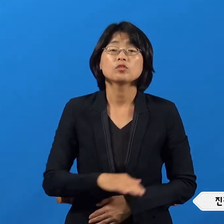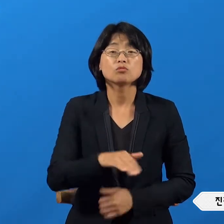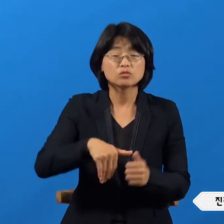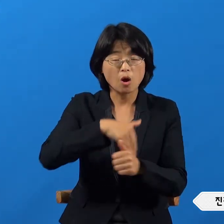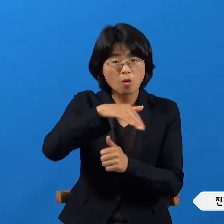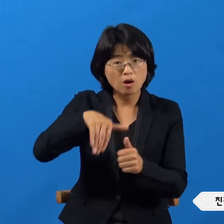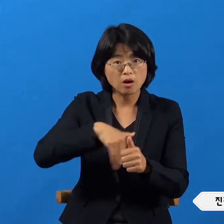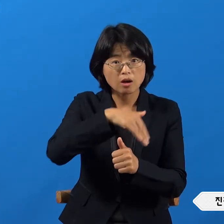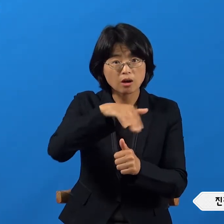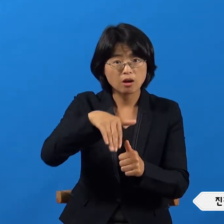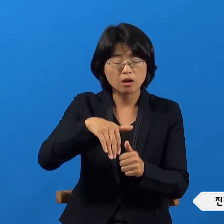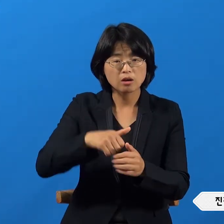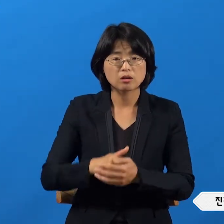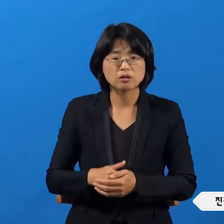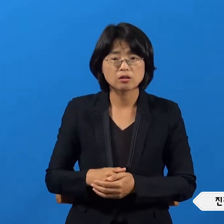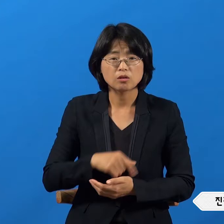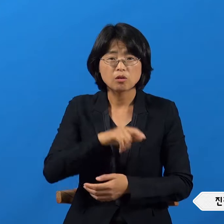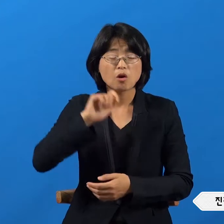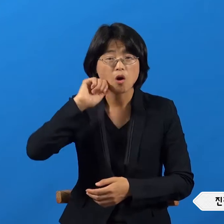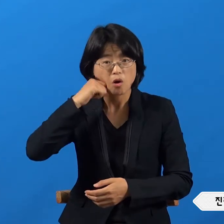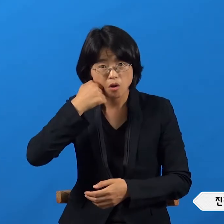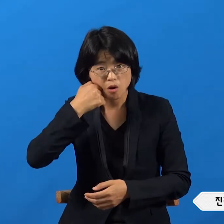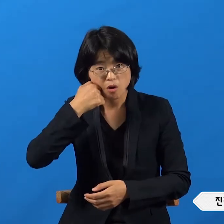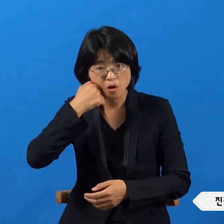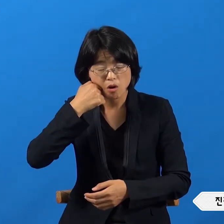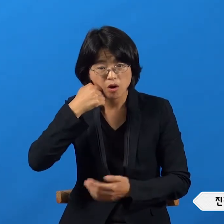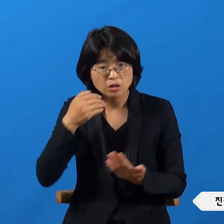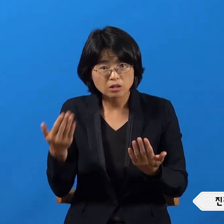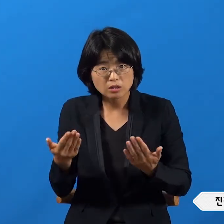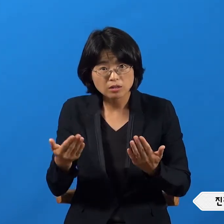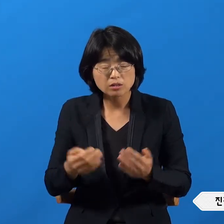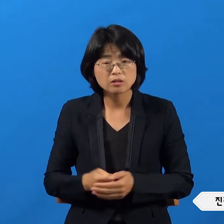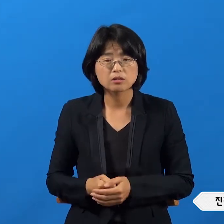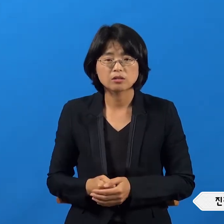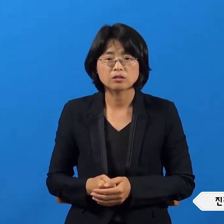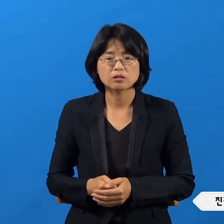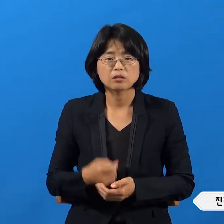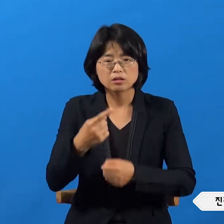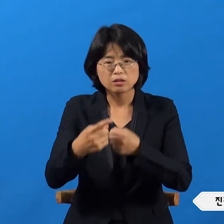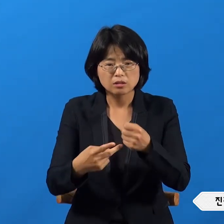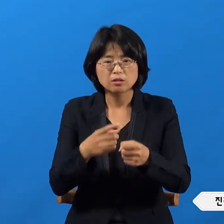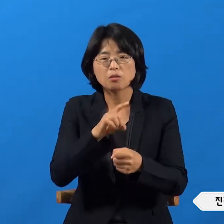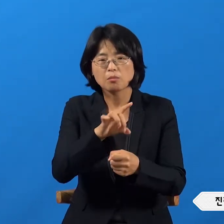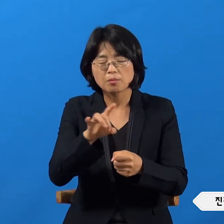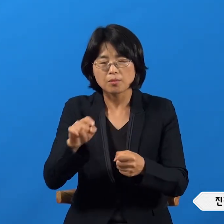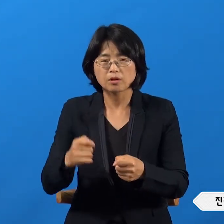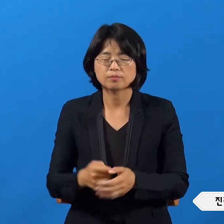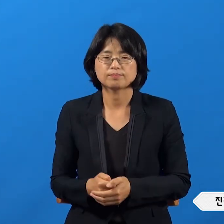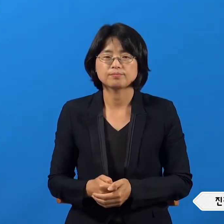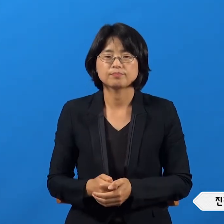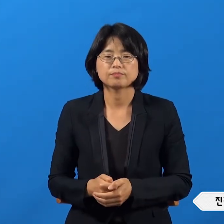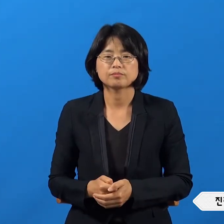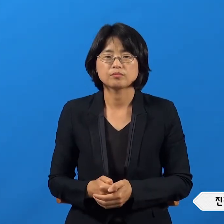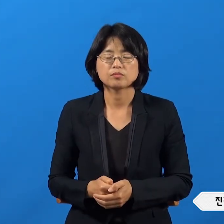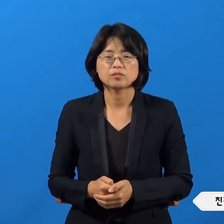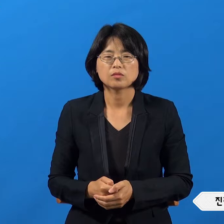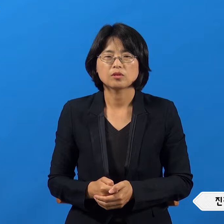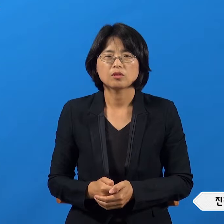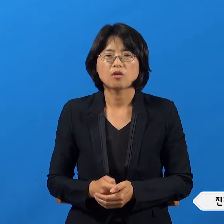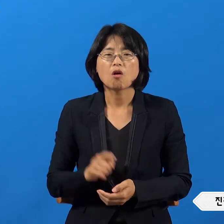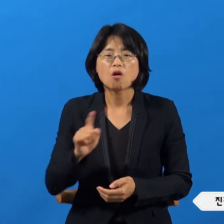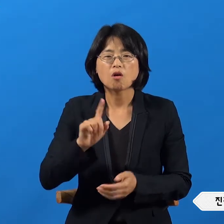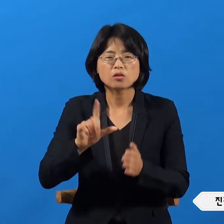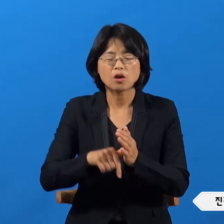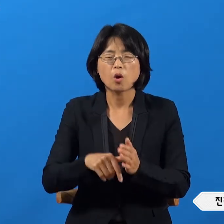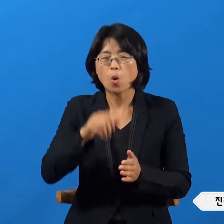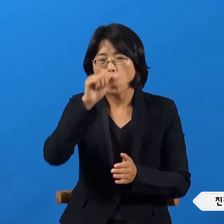어려움입니까? 매년마다 시간을 지나면서 어느 한 해도 올해는 정말 좋다라고 얘기한